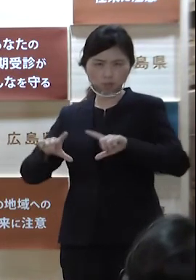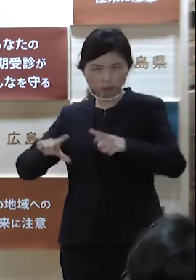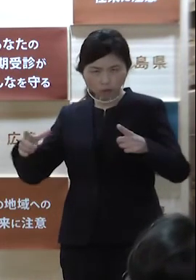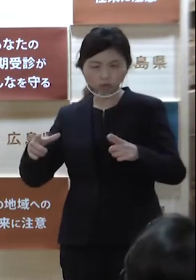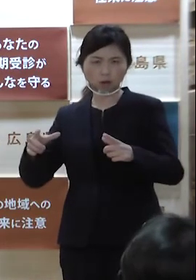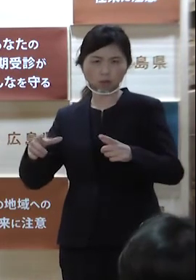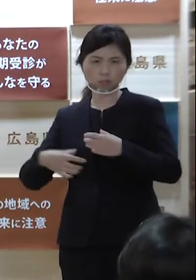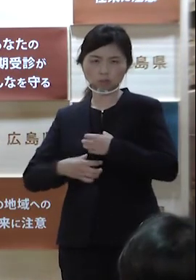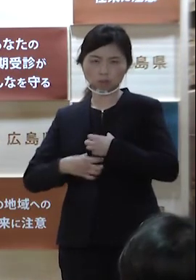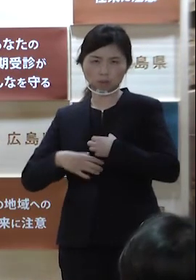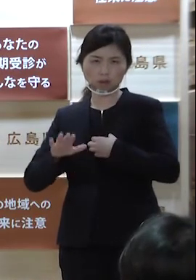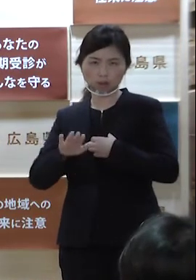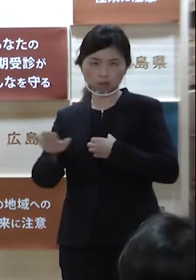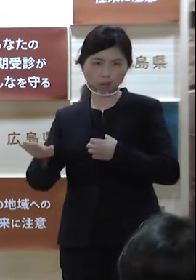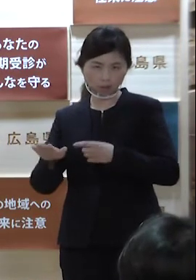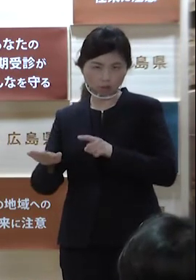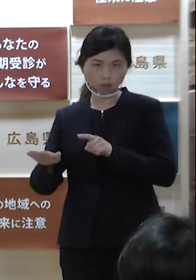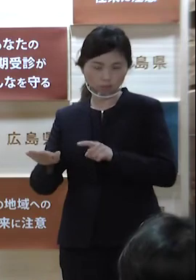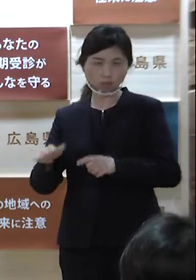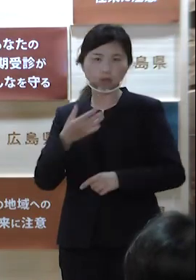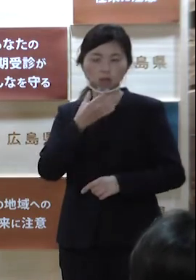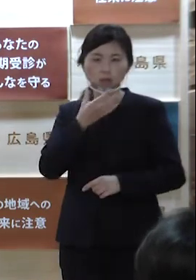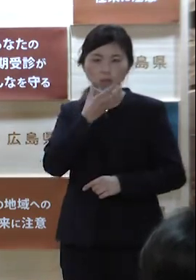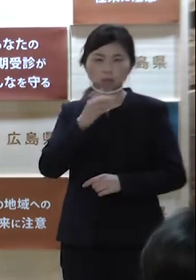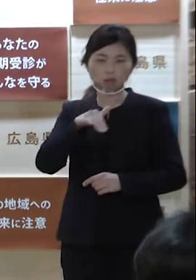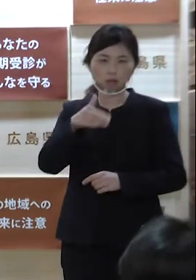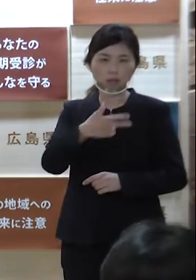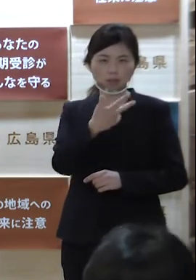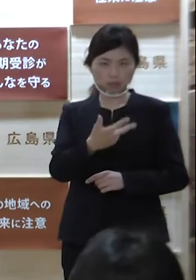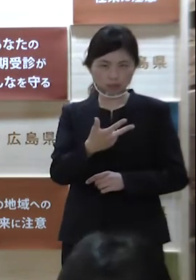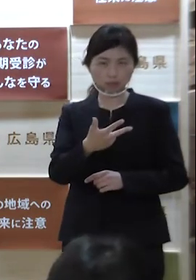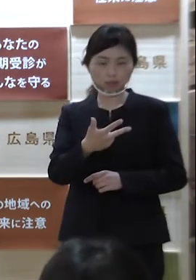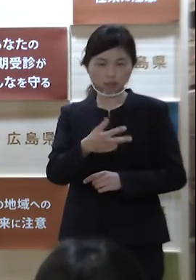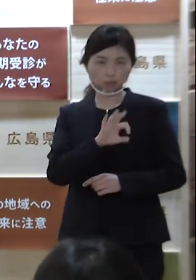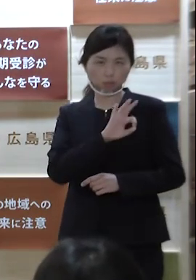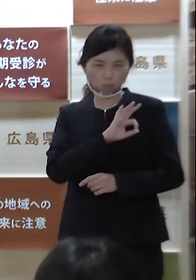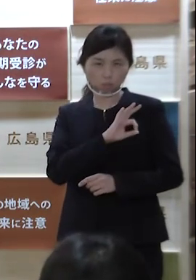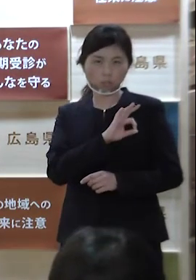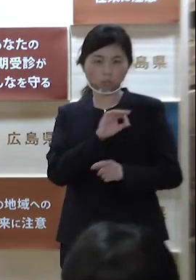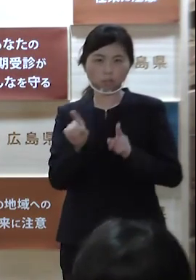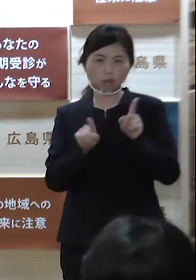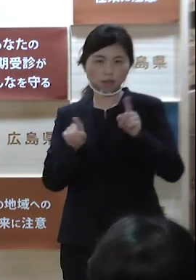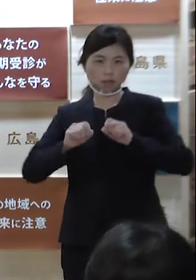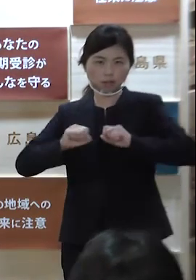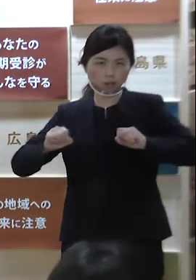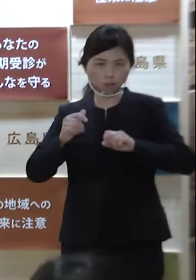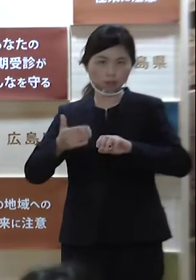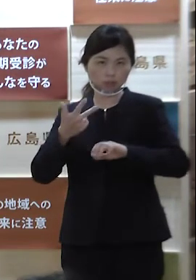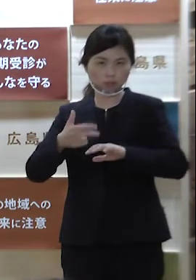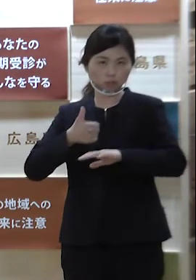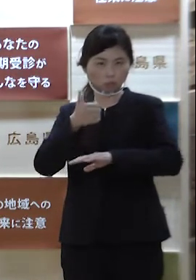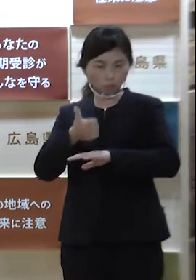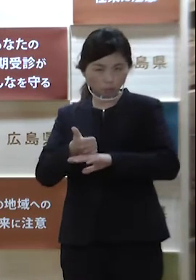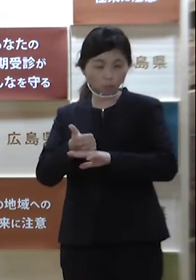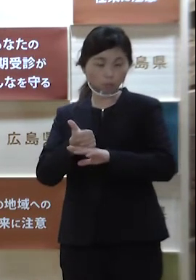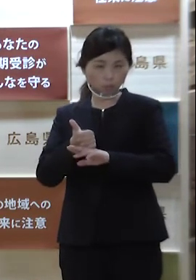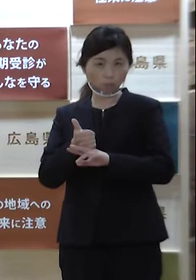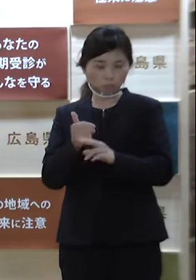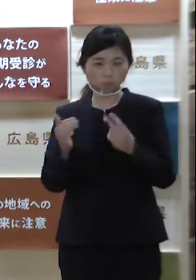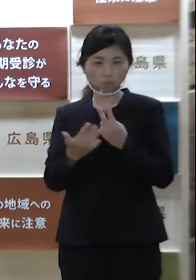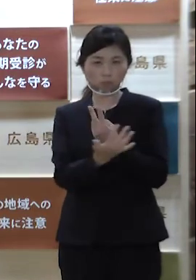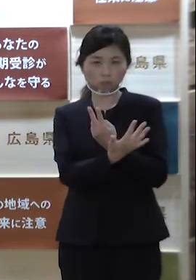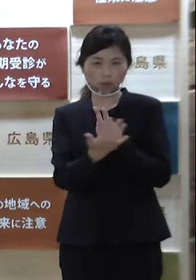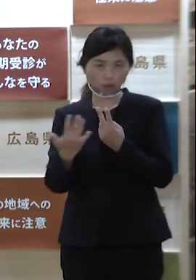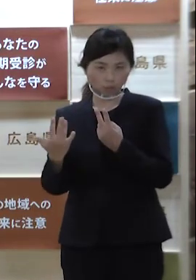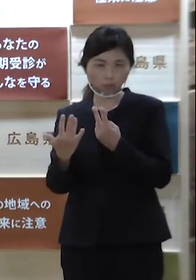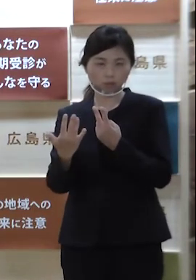候が見られたことから、福山市の江頭市長と共同会見を行いまして、急拡大防止対策を